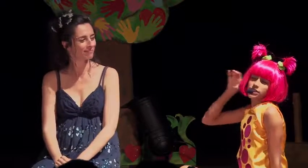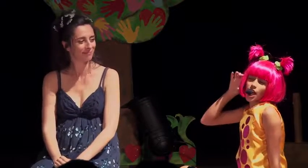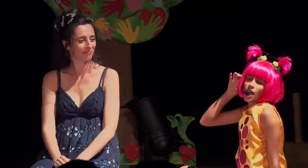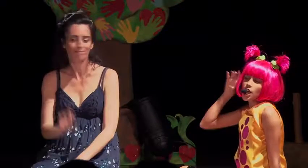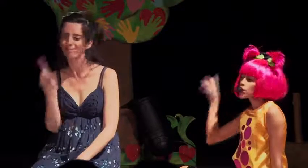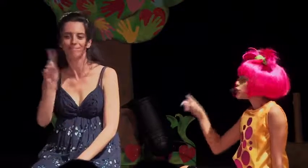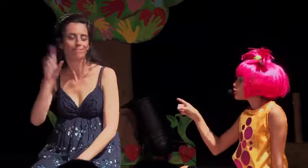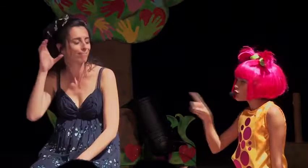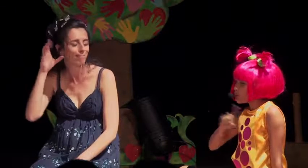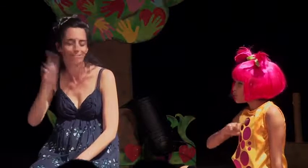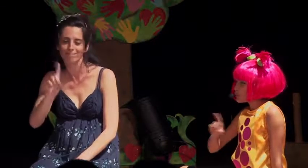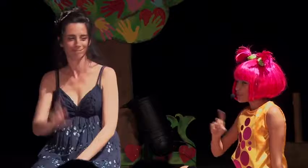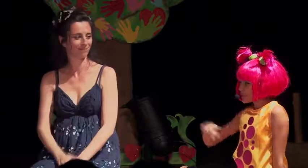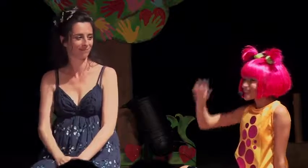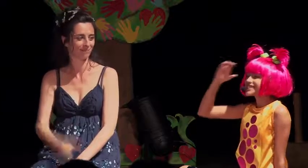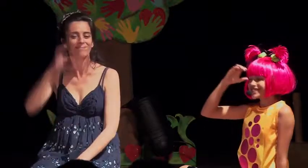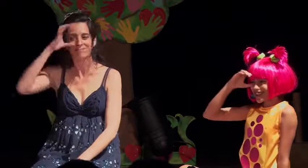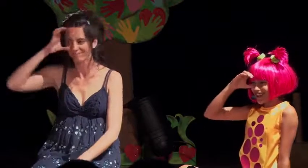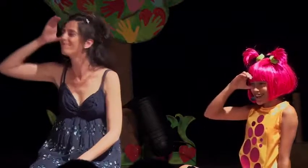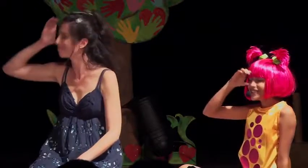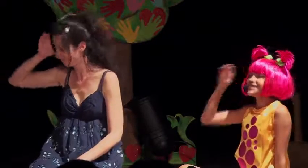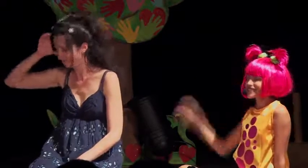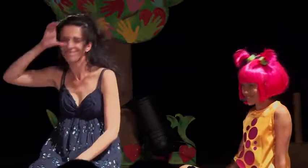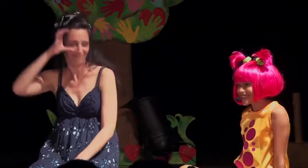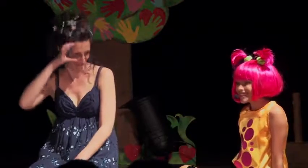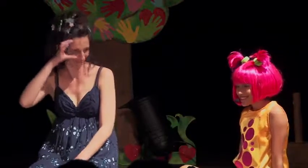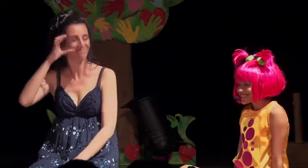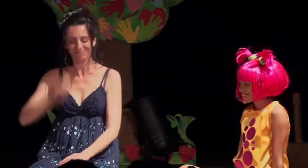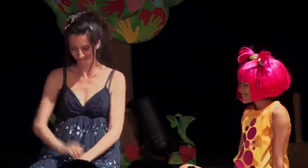Ça, non. Ça, oui.